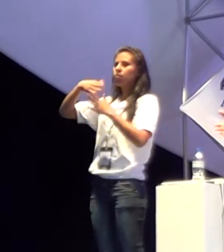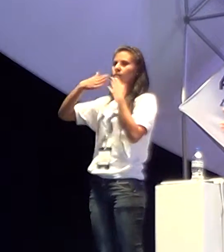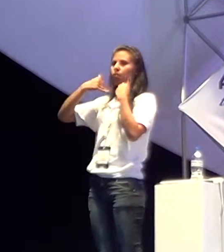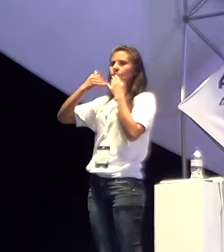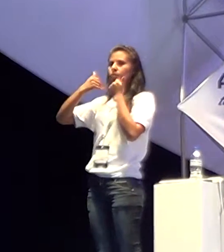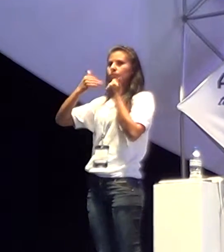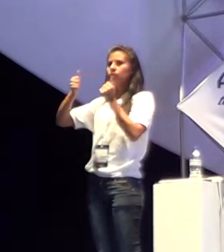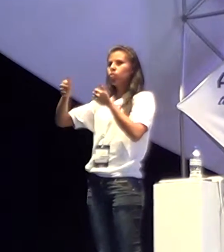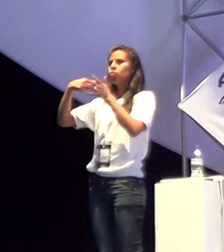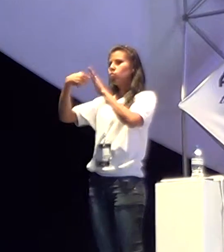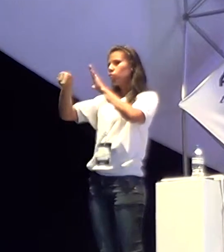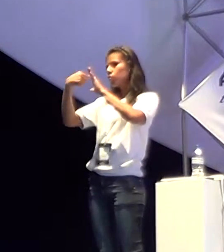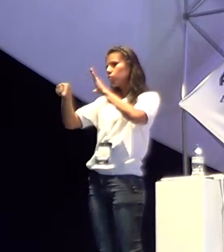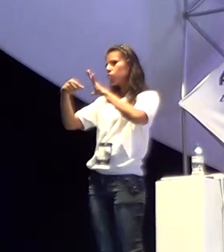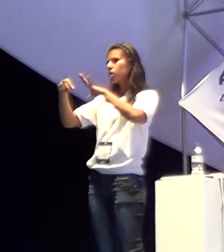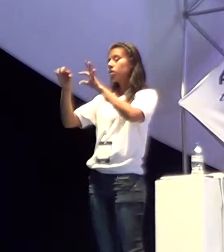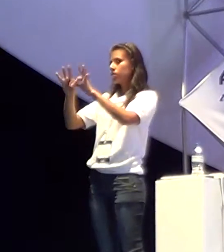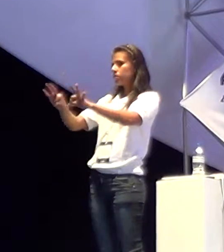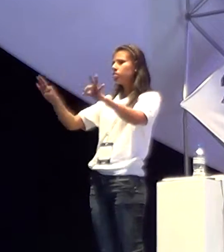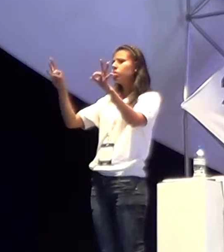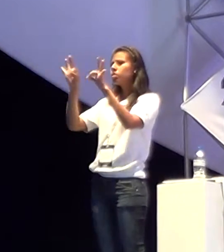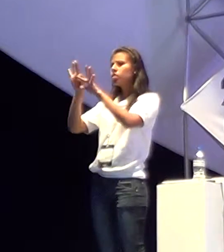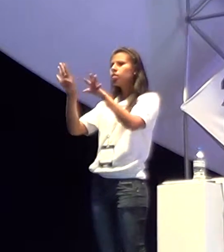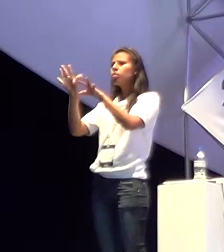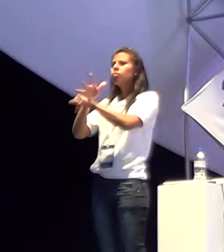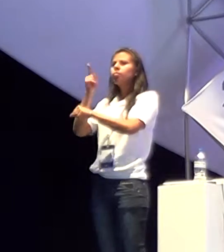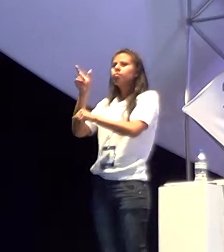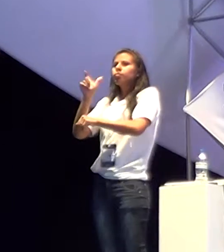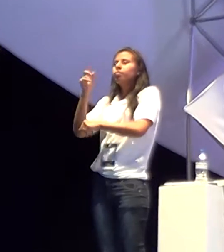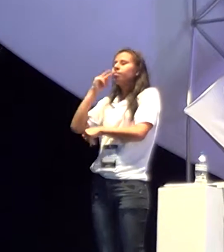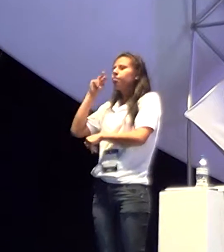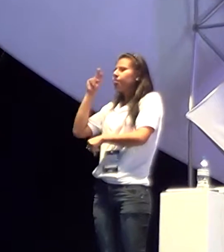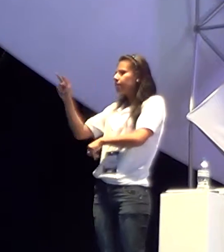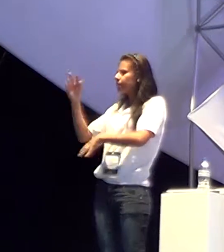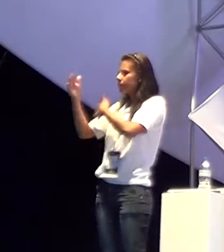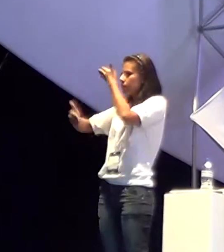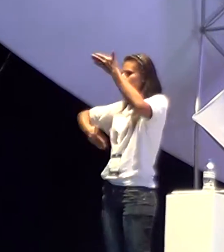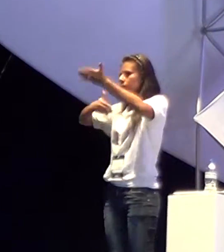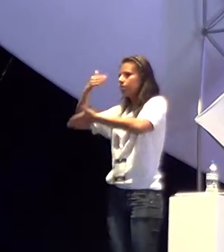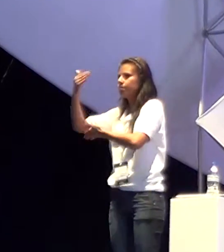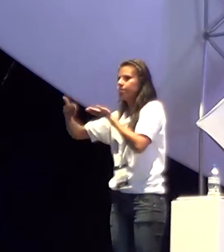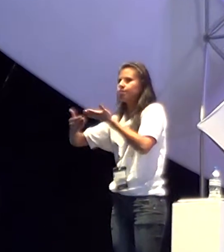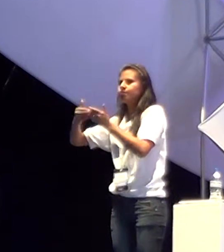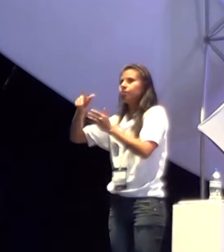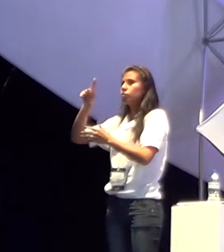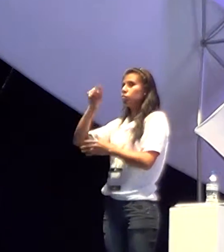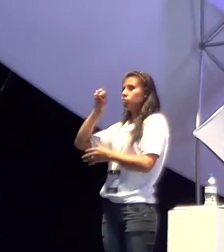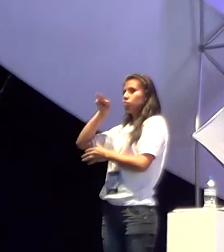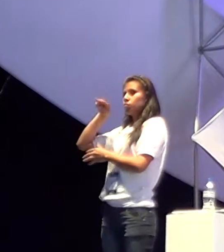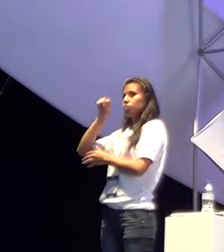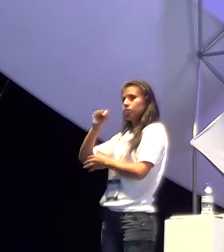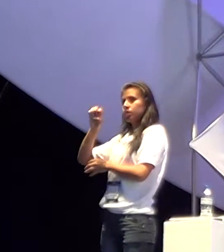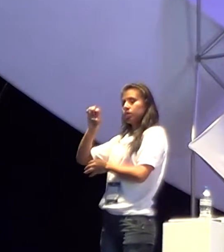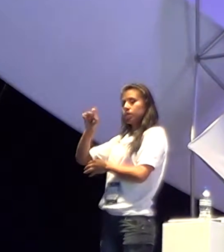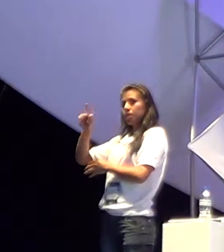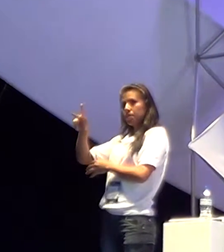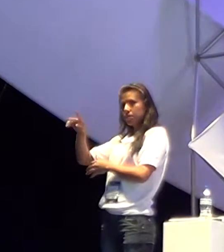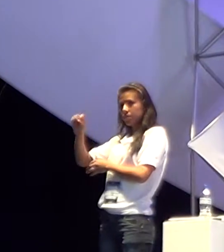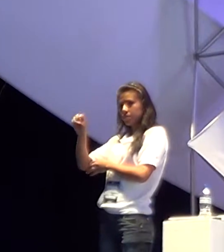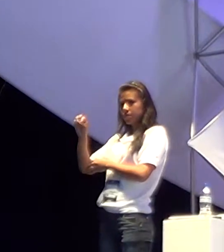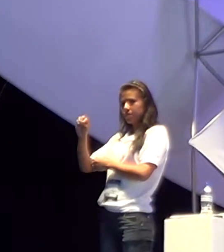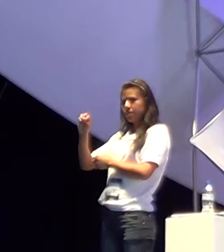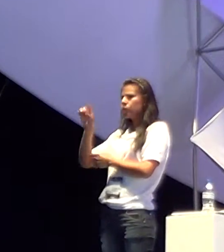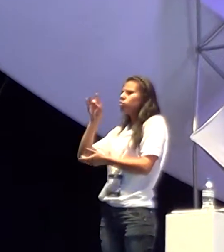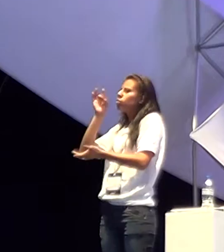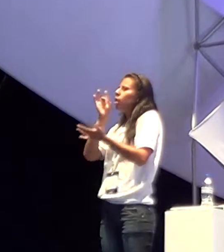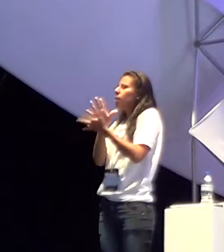electrónico. Es fundamental porque cuando miramos una evolución desde Thomas Edison hasta un servicio que no es